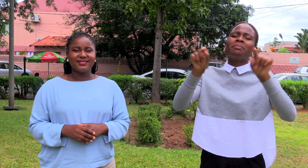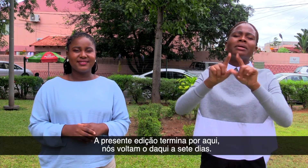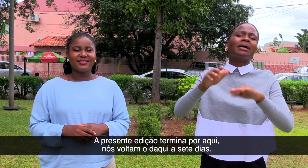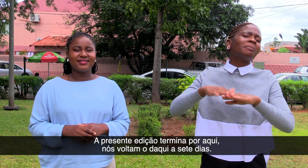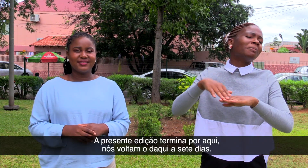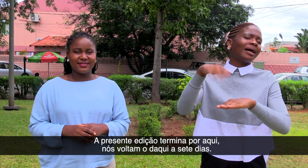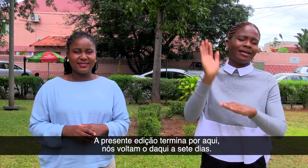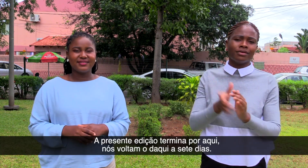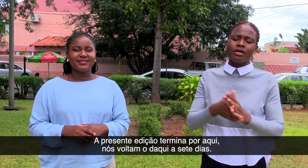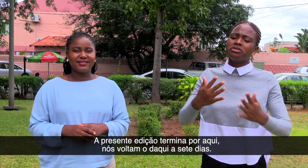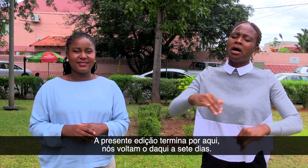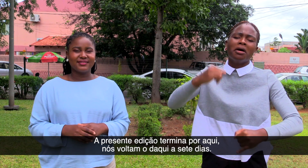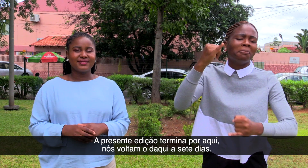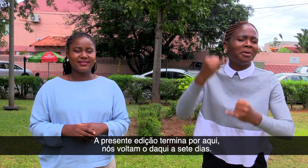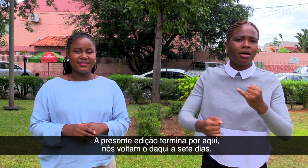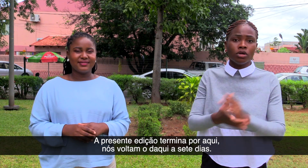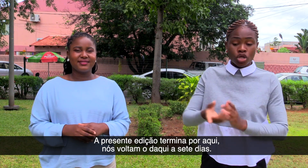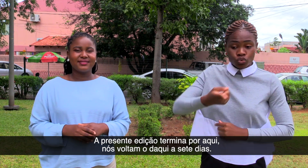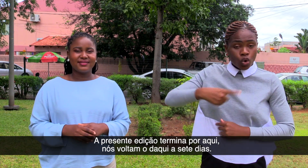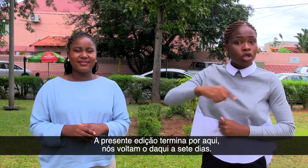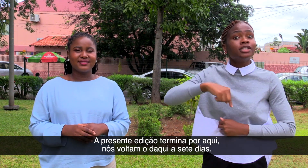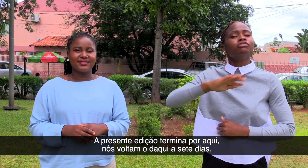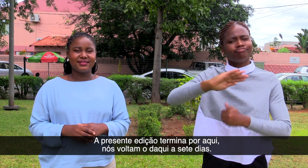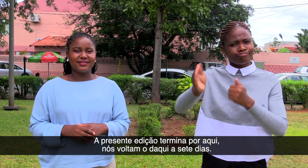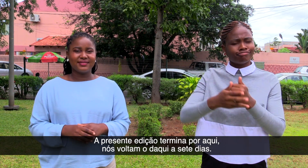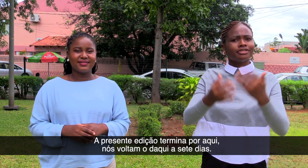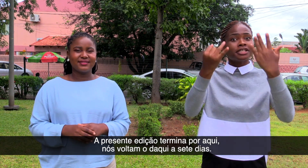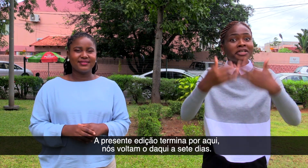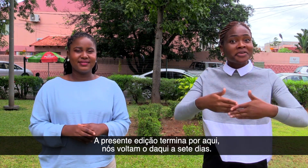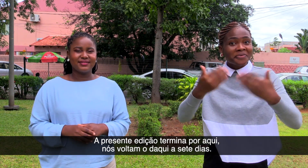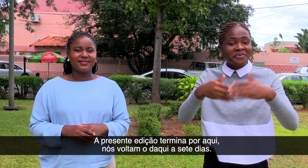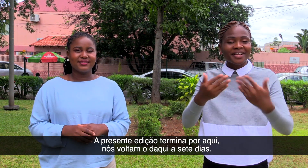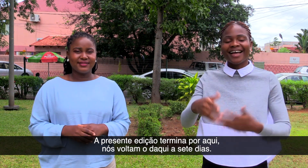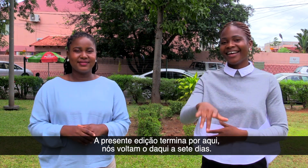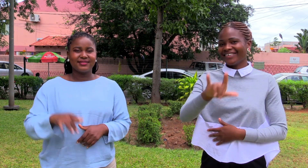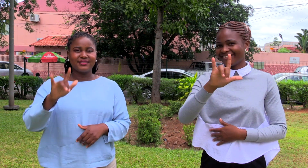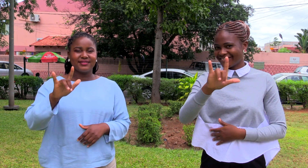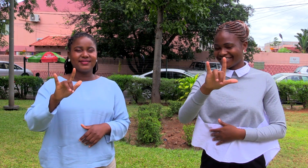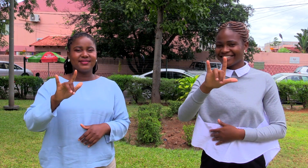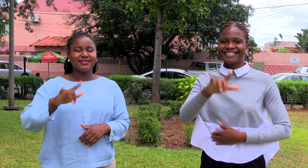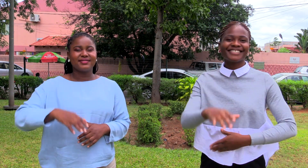A presente edição termina por aqui. Nós voltamos daqui a sete dias.